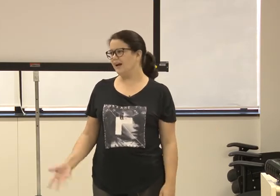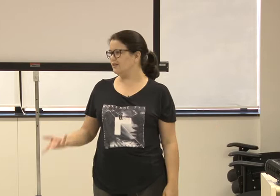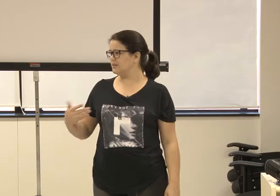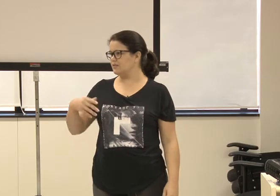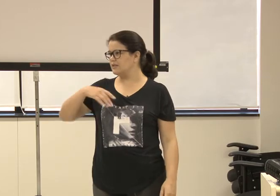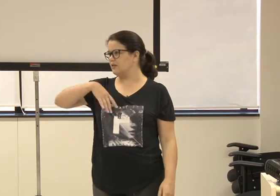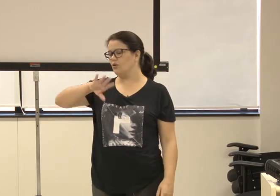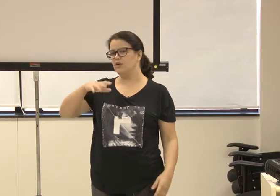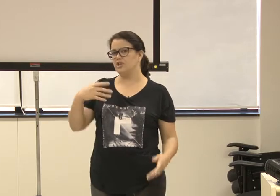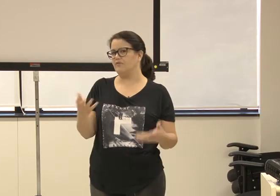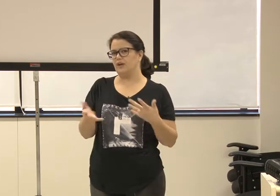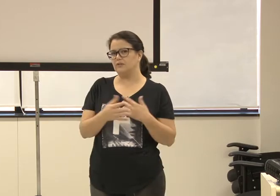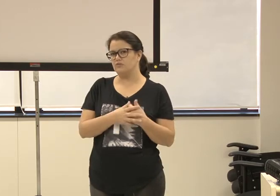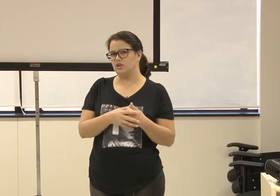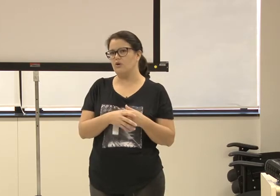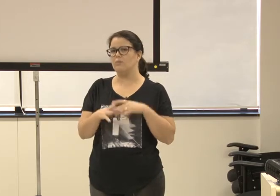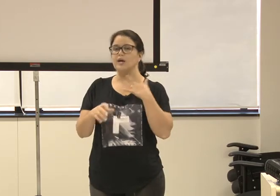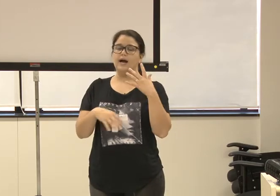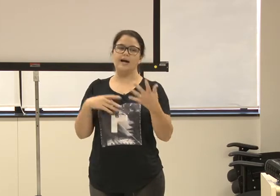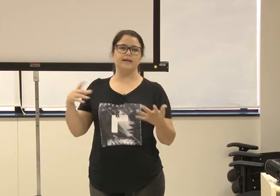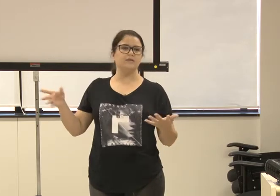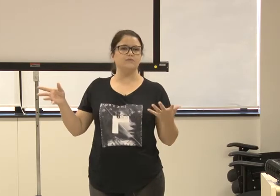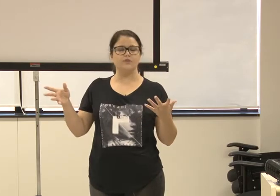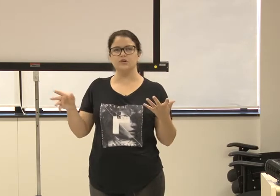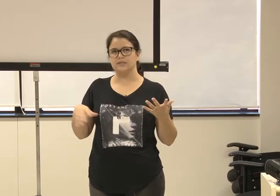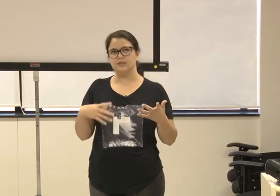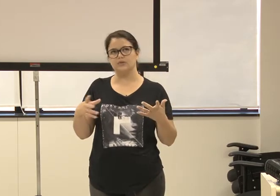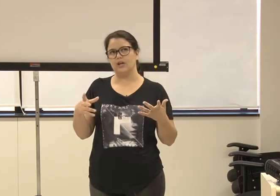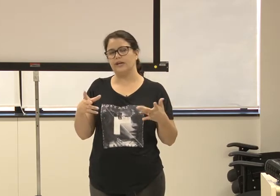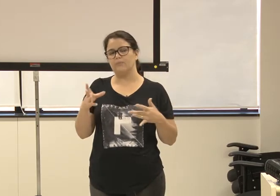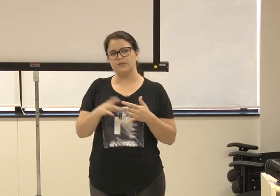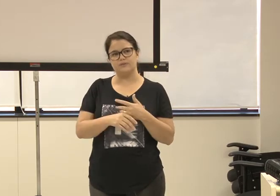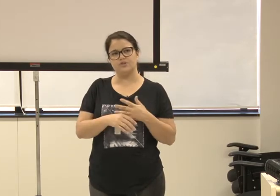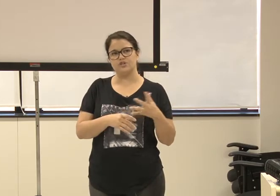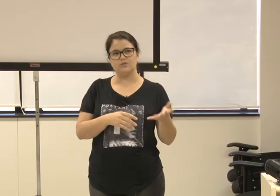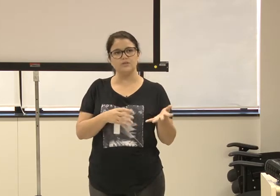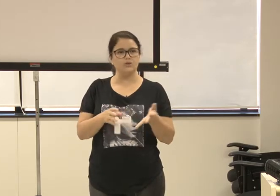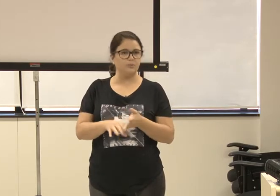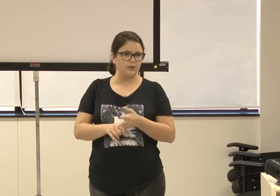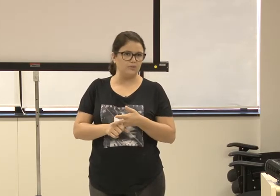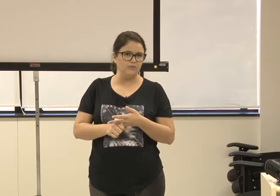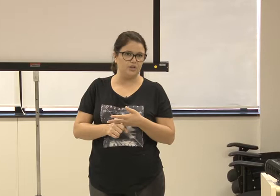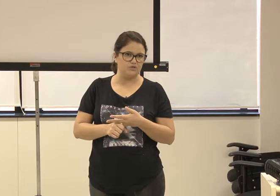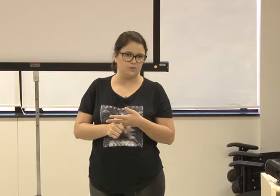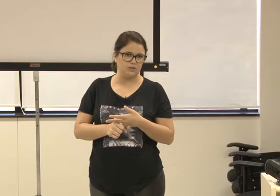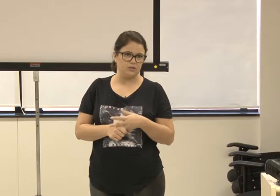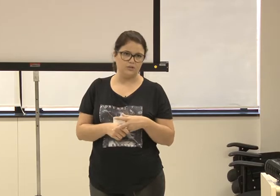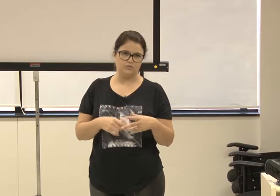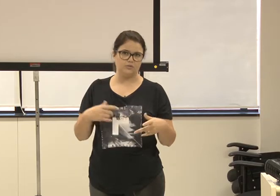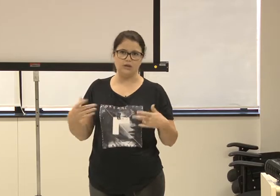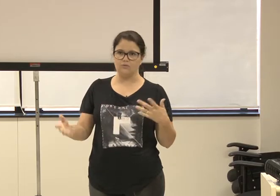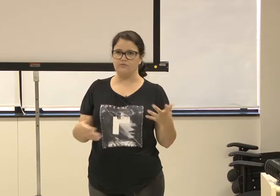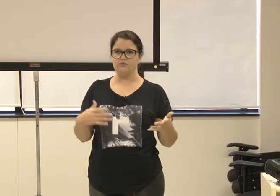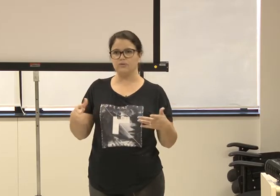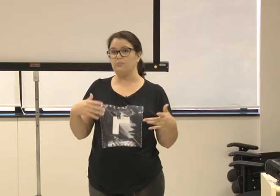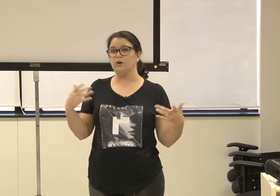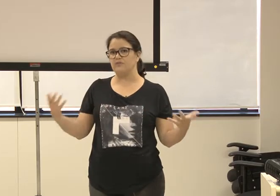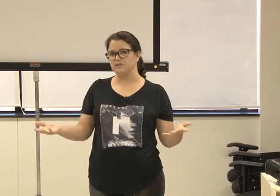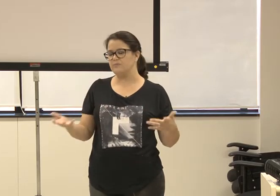Às vezes eles estão longe, aí falaram que não tinha como. Aí falou assim, e a Polícia Civil a gente não aciona porque não tem vítima. Não tem por que fazer perícia